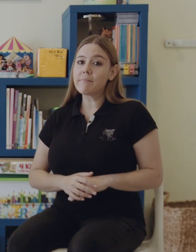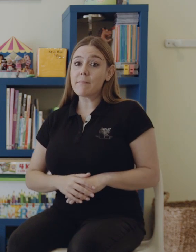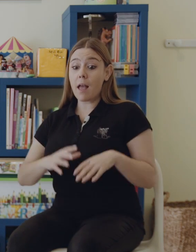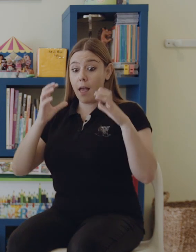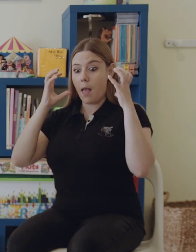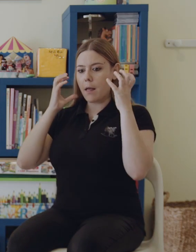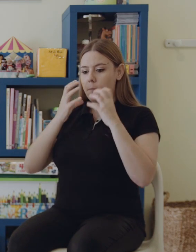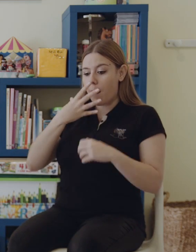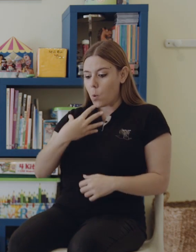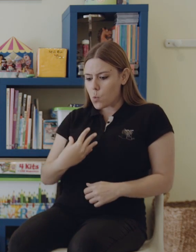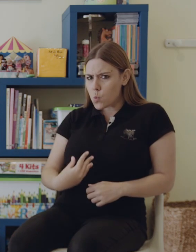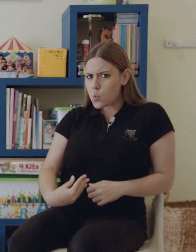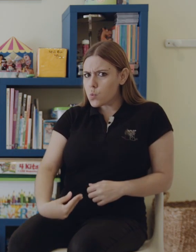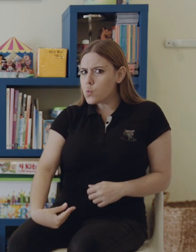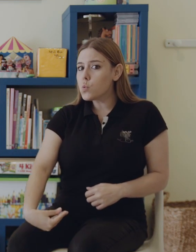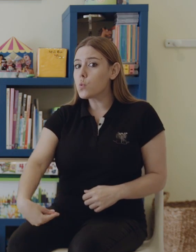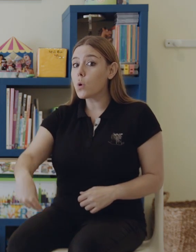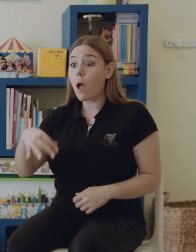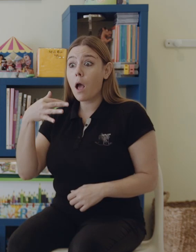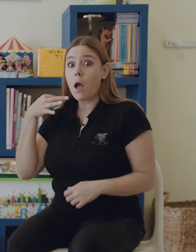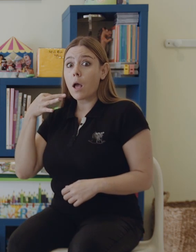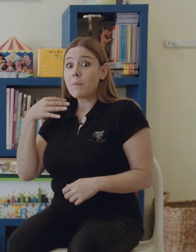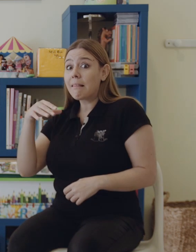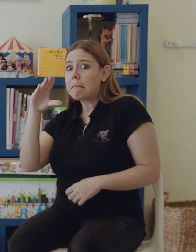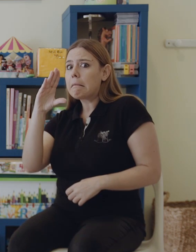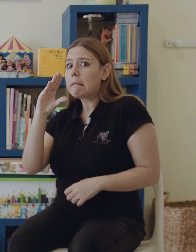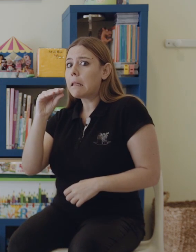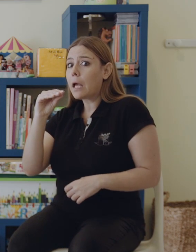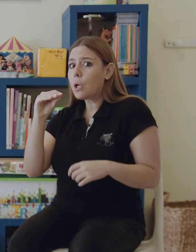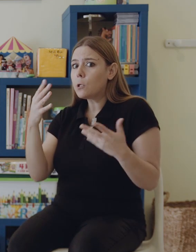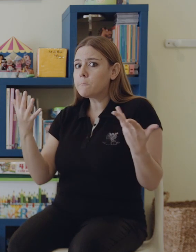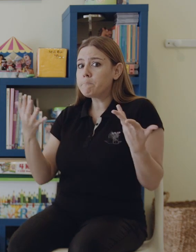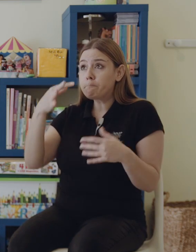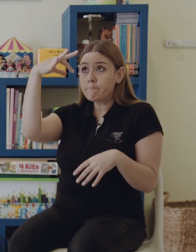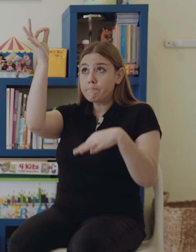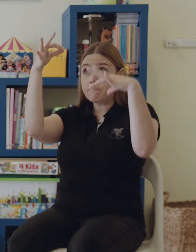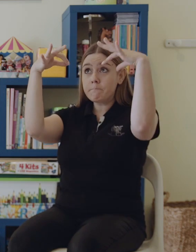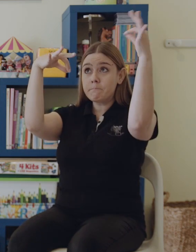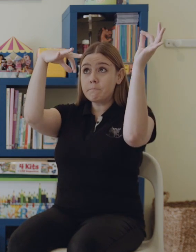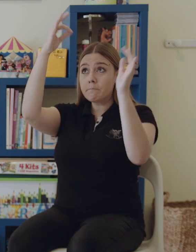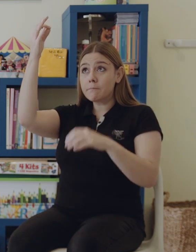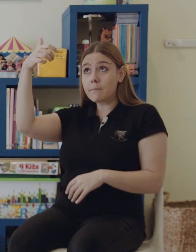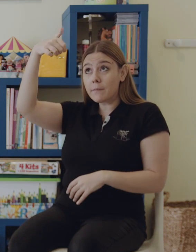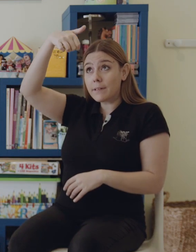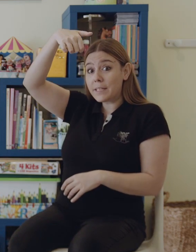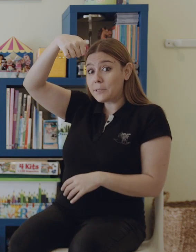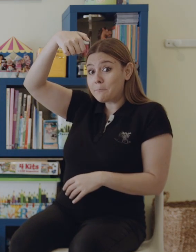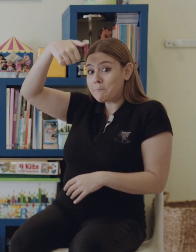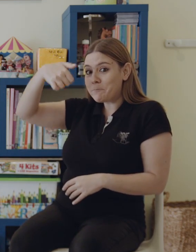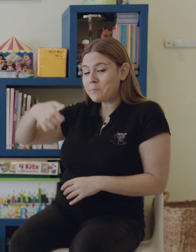Tinha barba até aos pés, cabelos só tinha 10, presos com